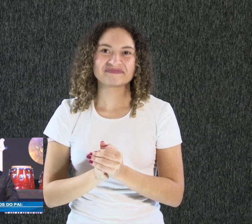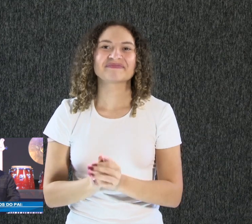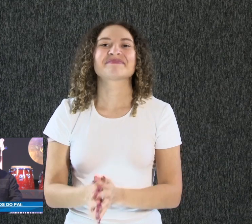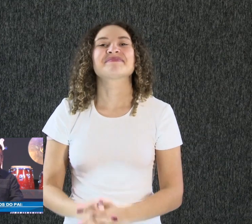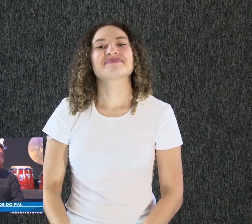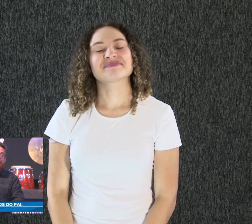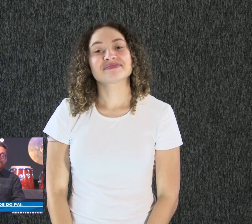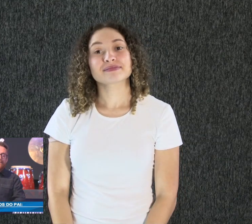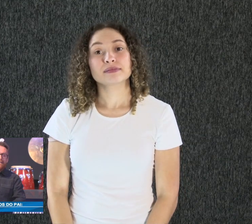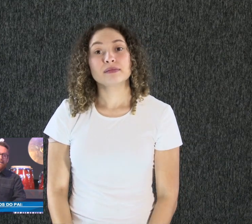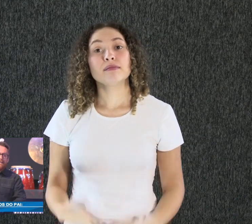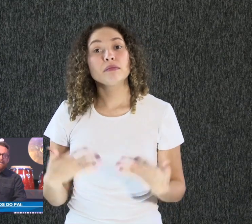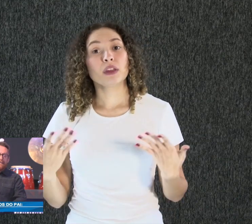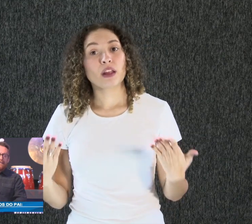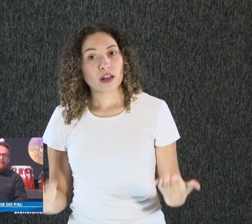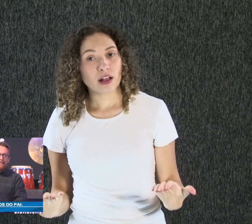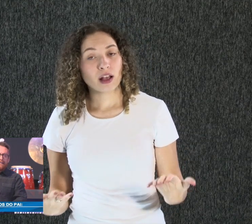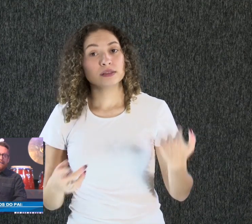Amém.